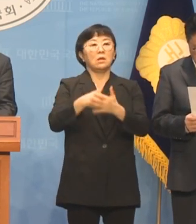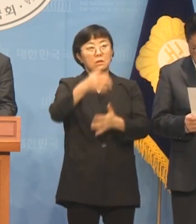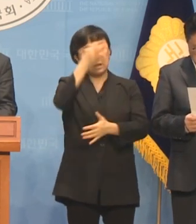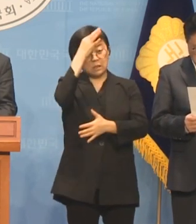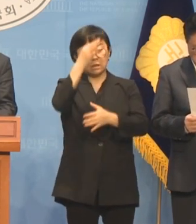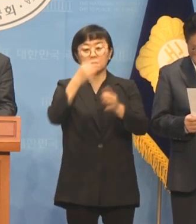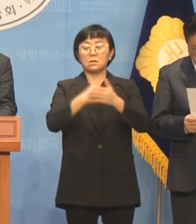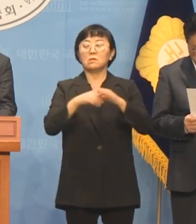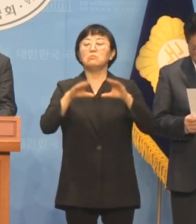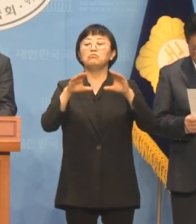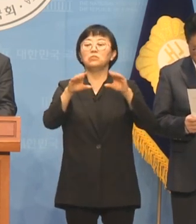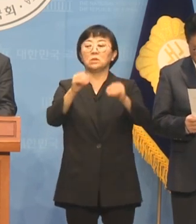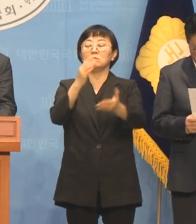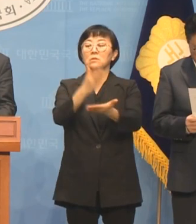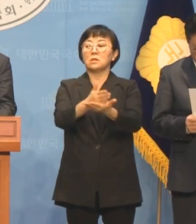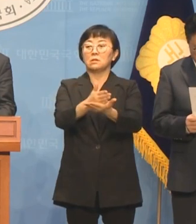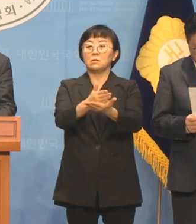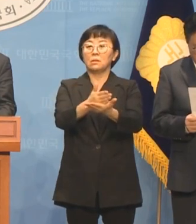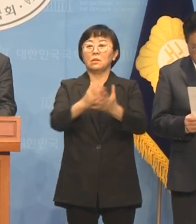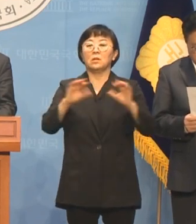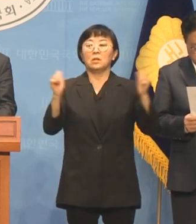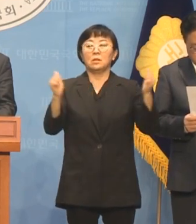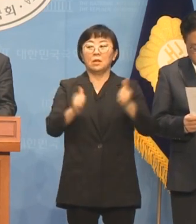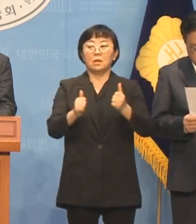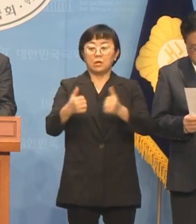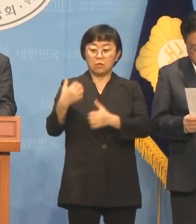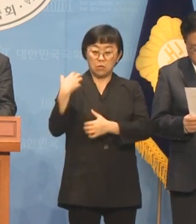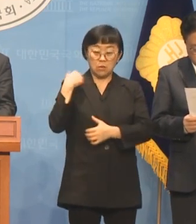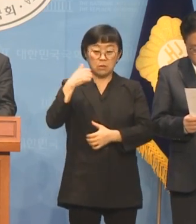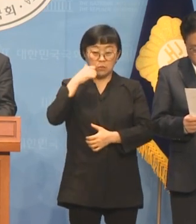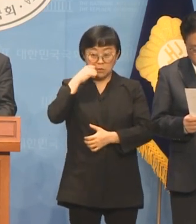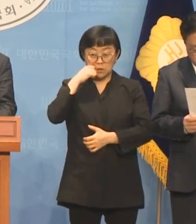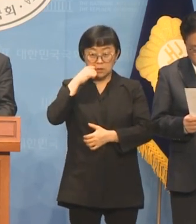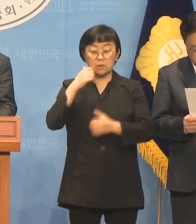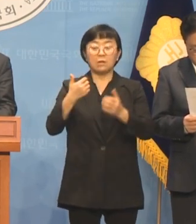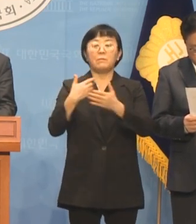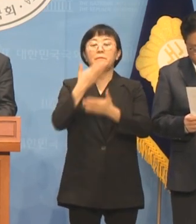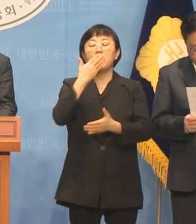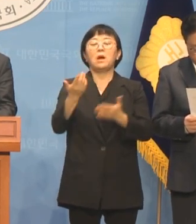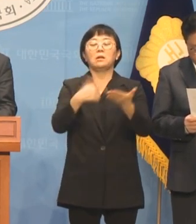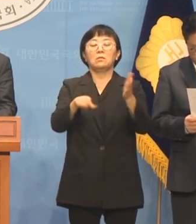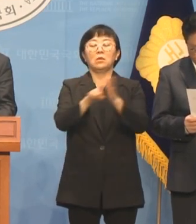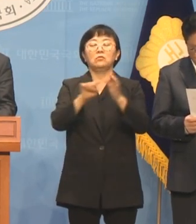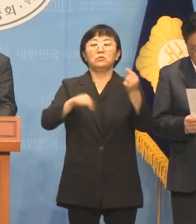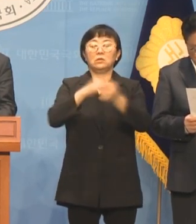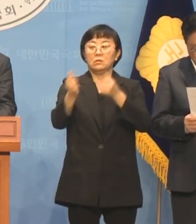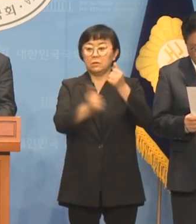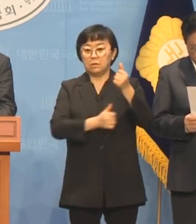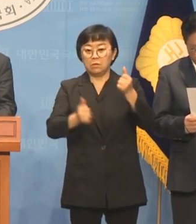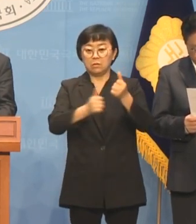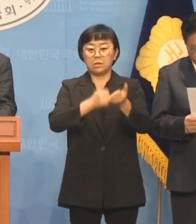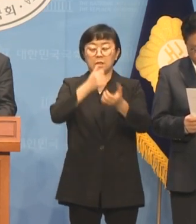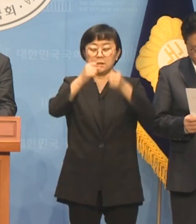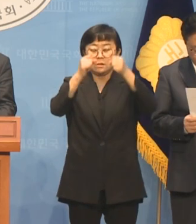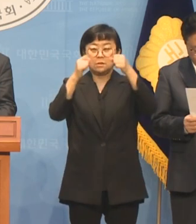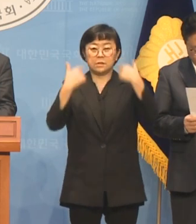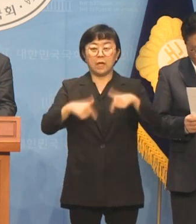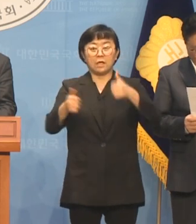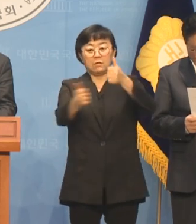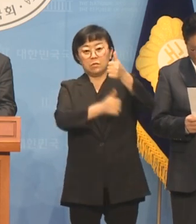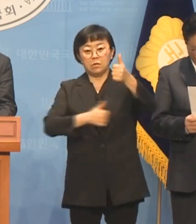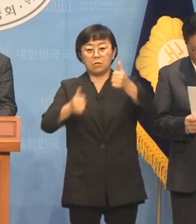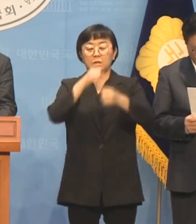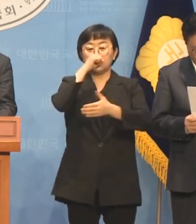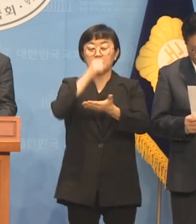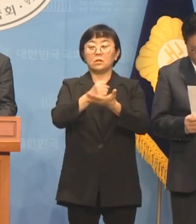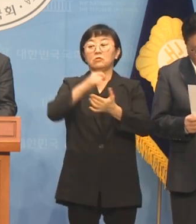마비시키려 하지 마십시오. 국회가 제 역할을 다할 수 있도록 운영위원회를 비롯한 각 상임위의